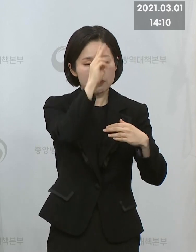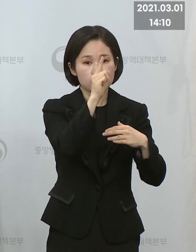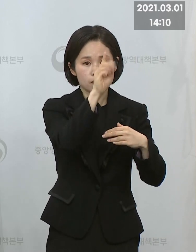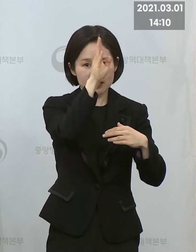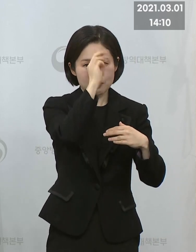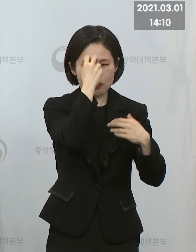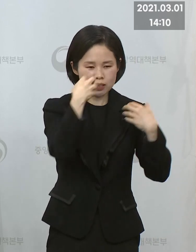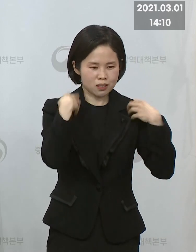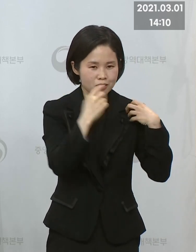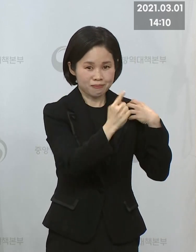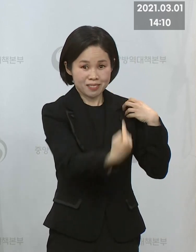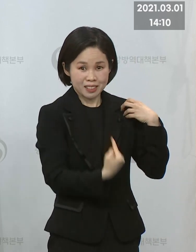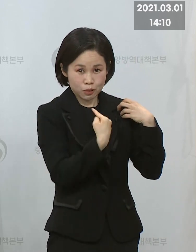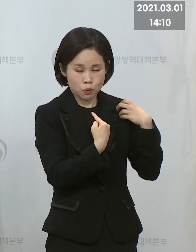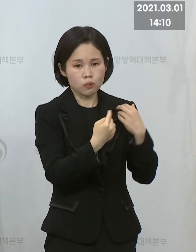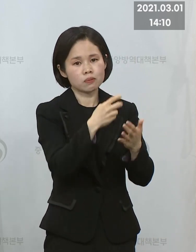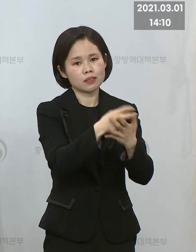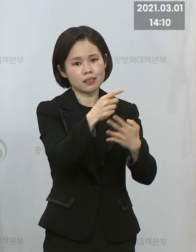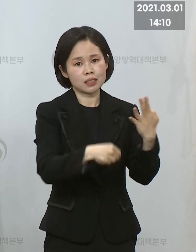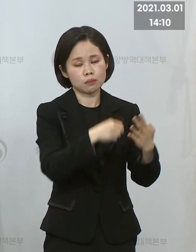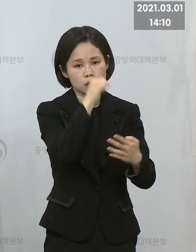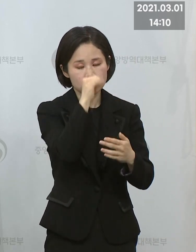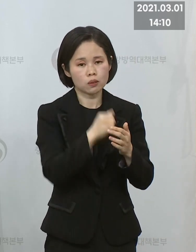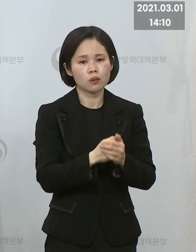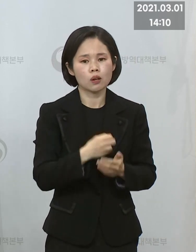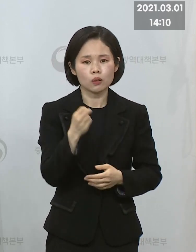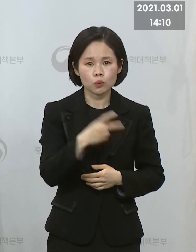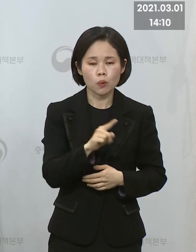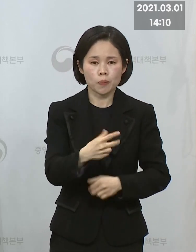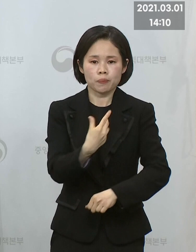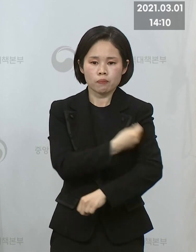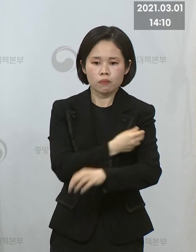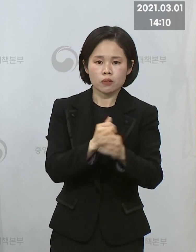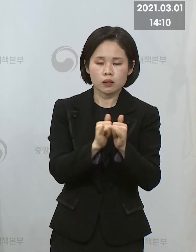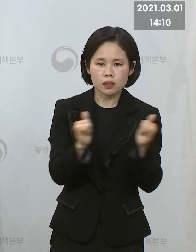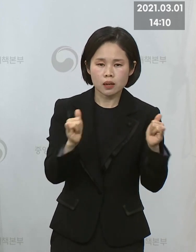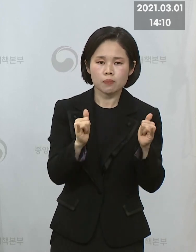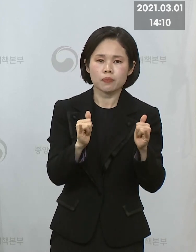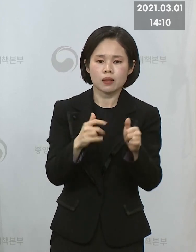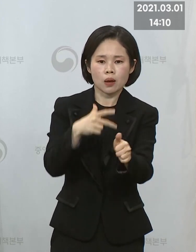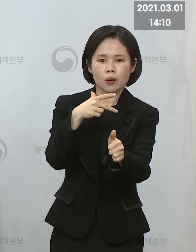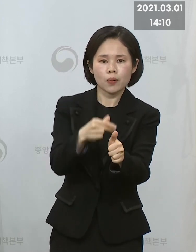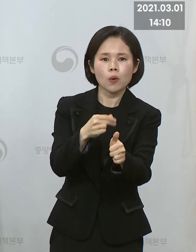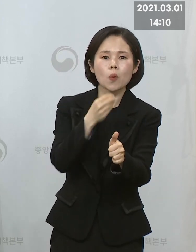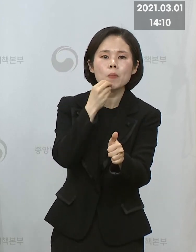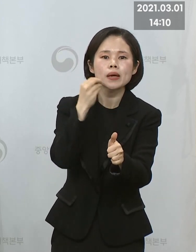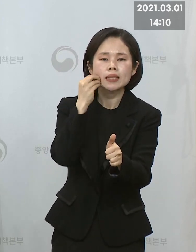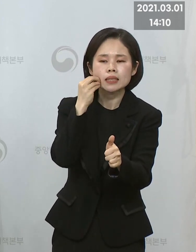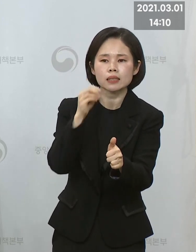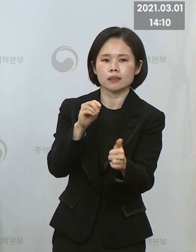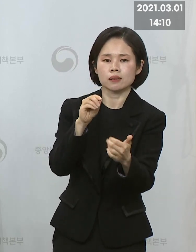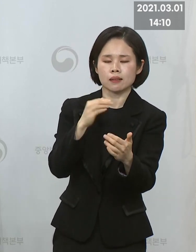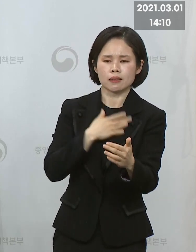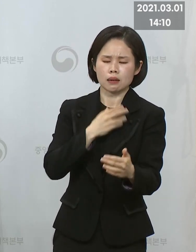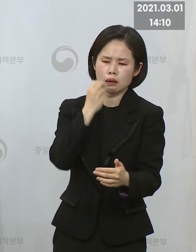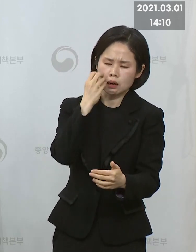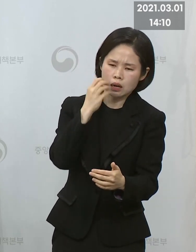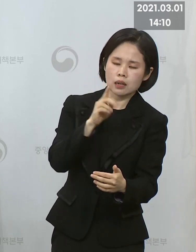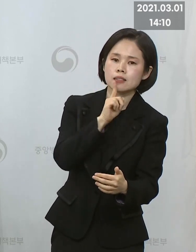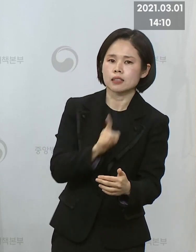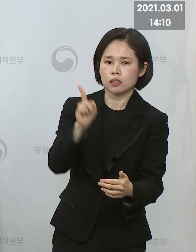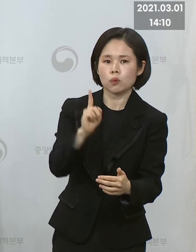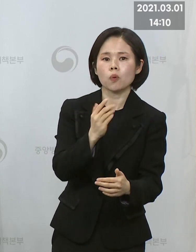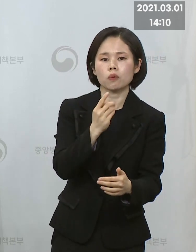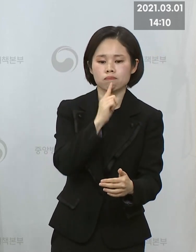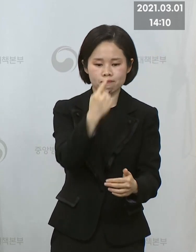또한 접종자들도 예방접종 도우미 누리집을 통해서 신고를 하시도록 안내를 하고 있습니다.